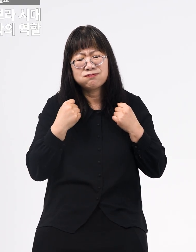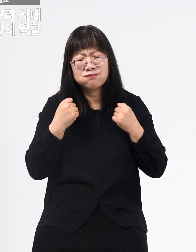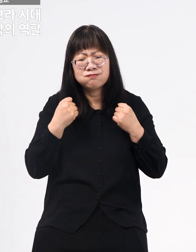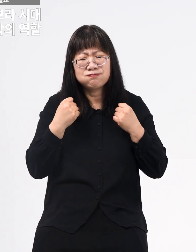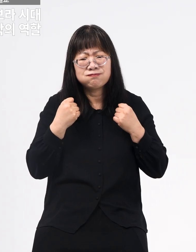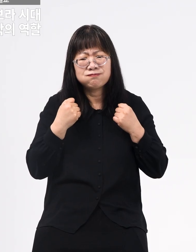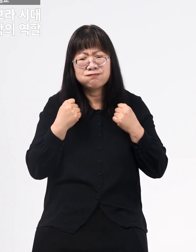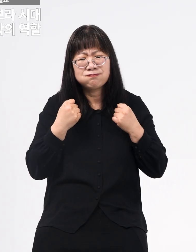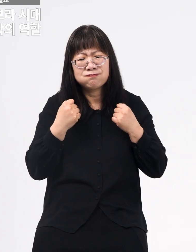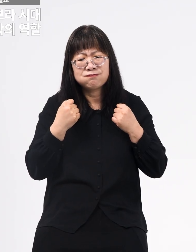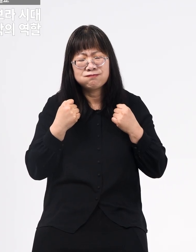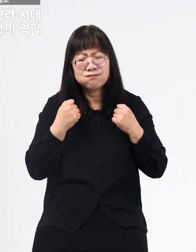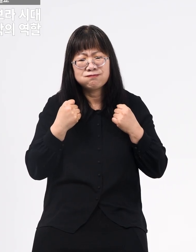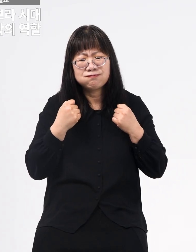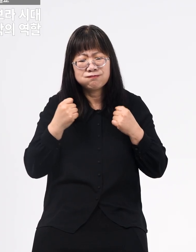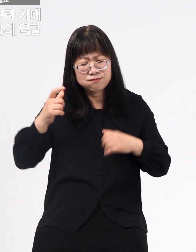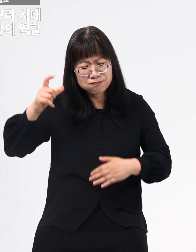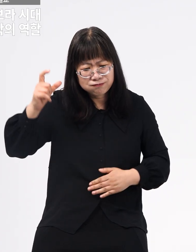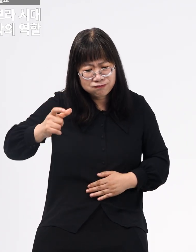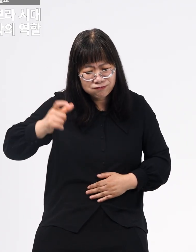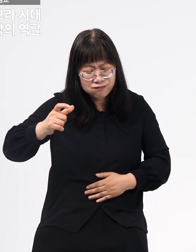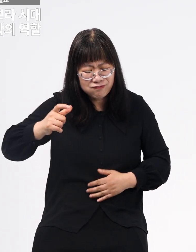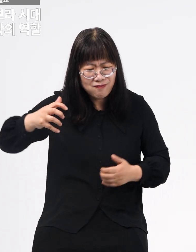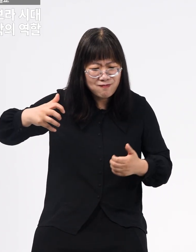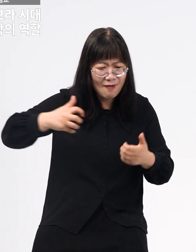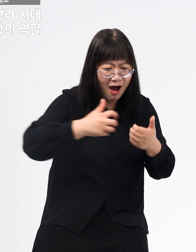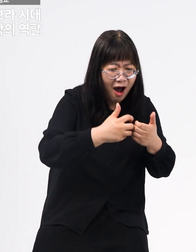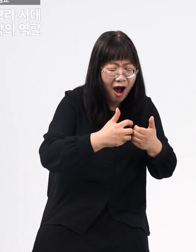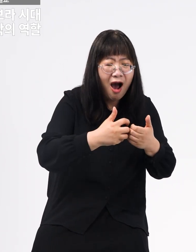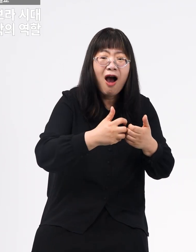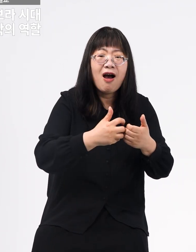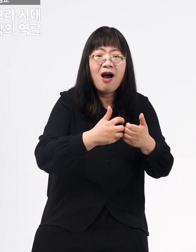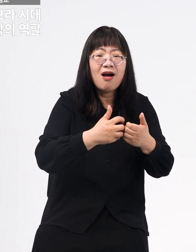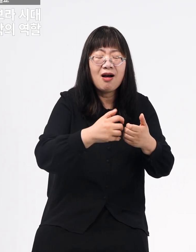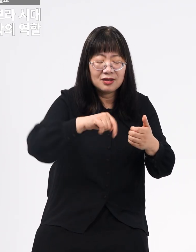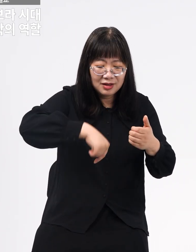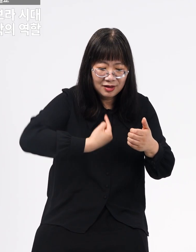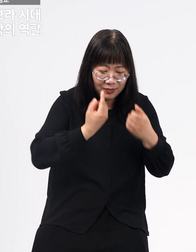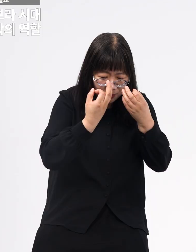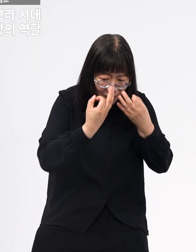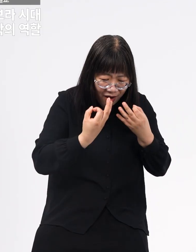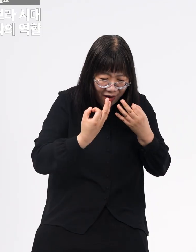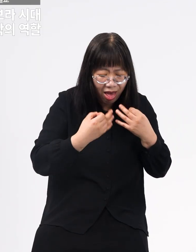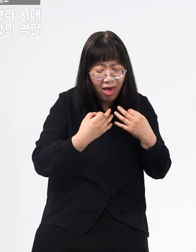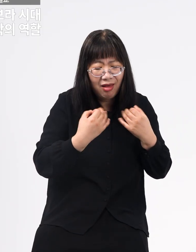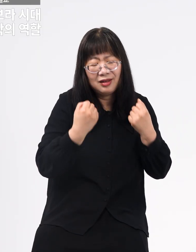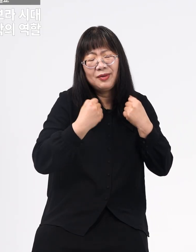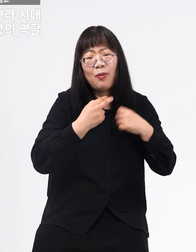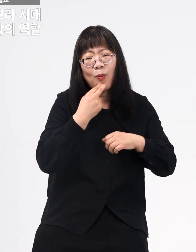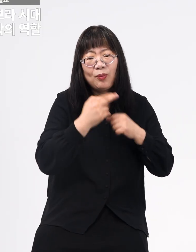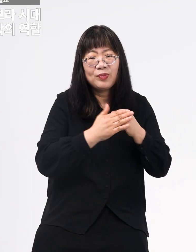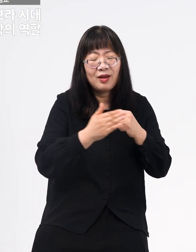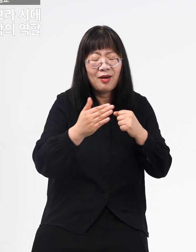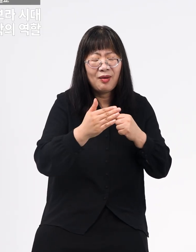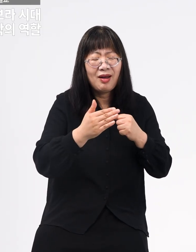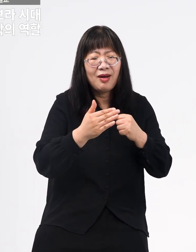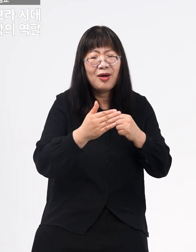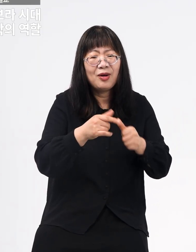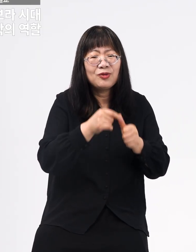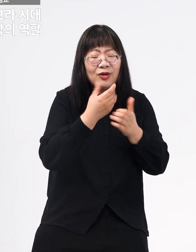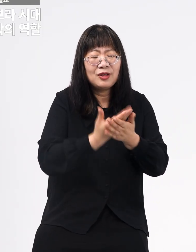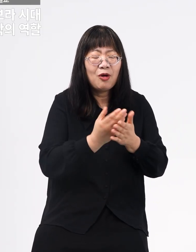무력의 크기와 규모와 숫자 앞에 아무것도 할 수 없이 부르짖고만 있을 때,